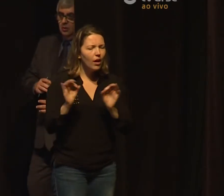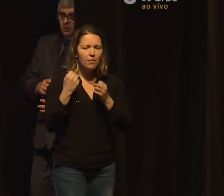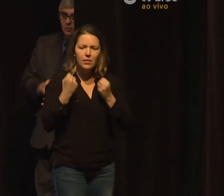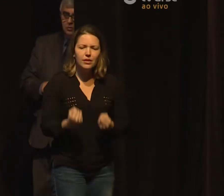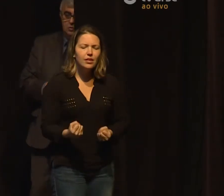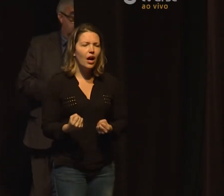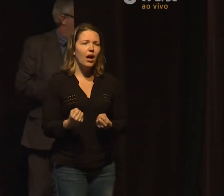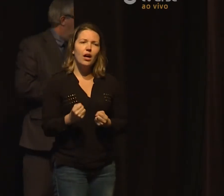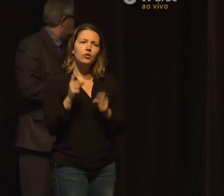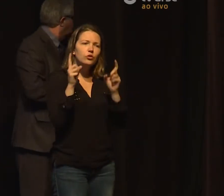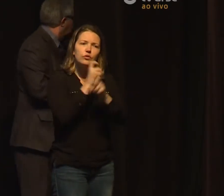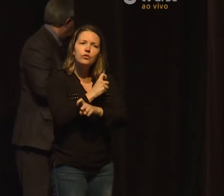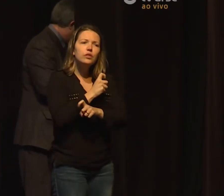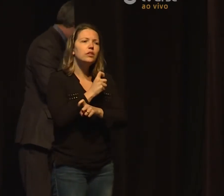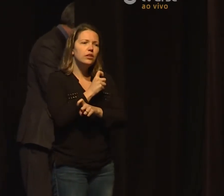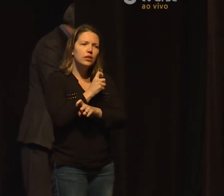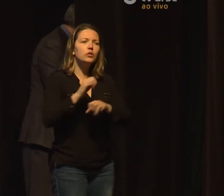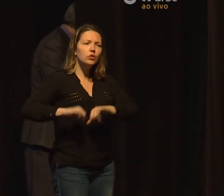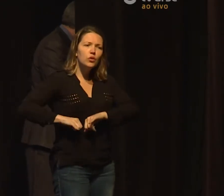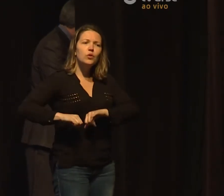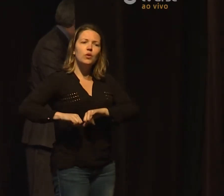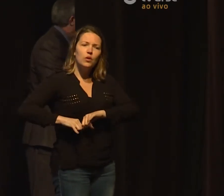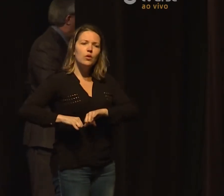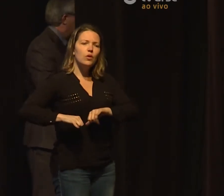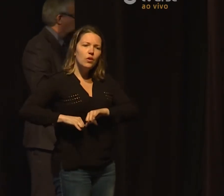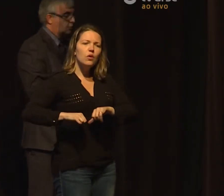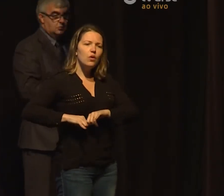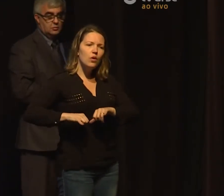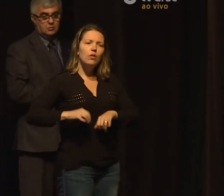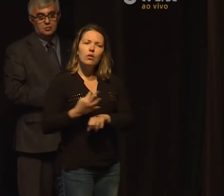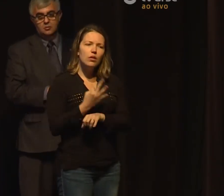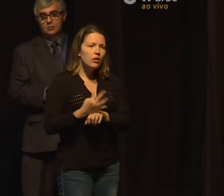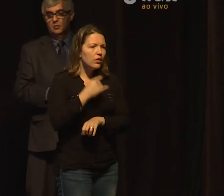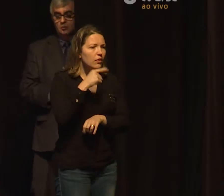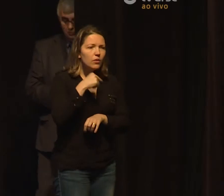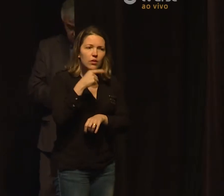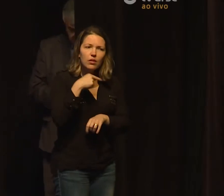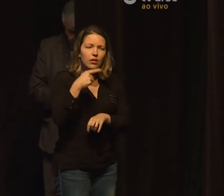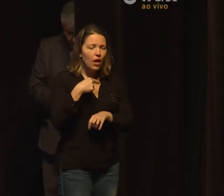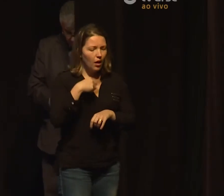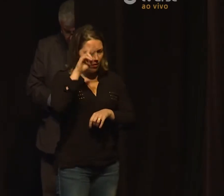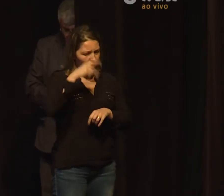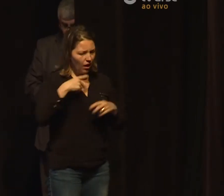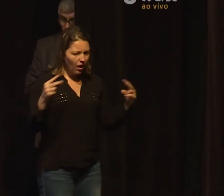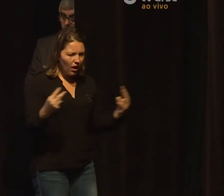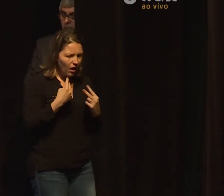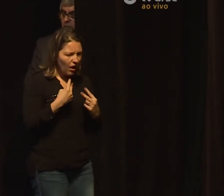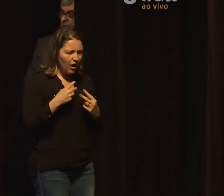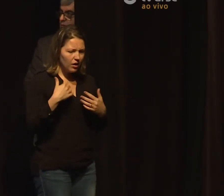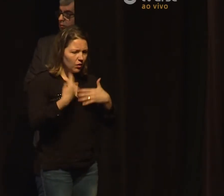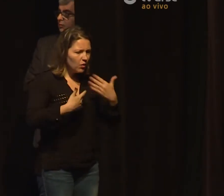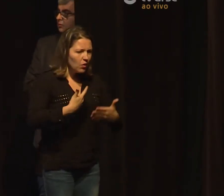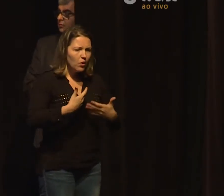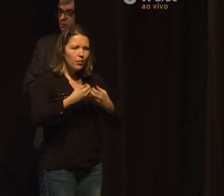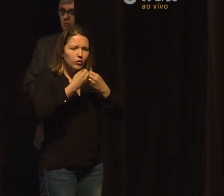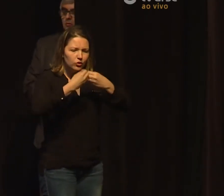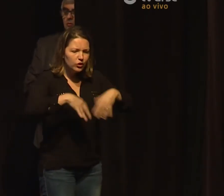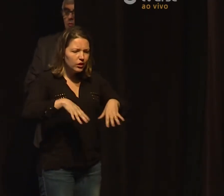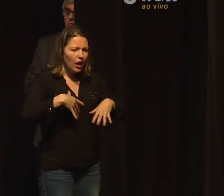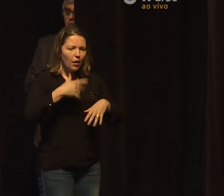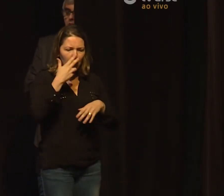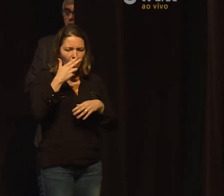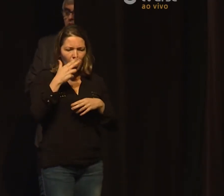ser suportado. O simples fato de estar sendo processado por si só equipara-se a uma verdadeira